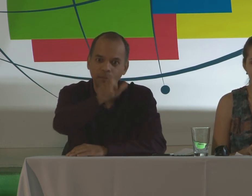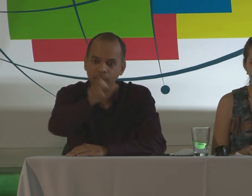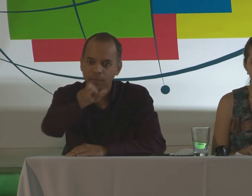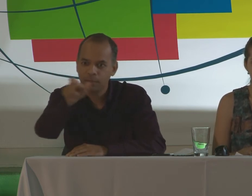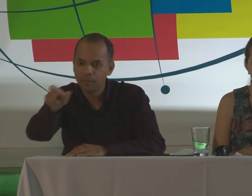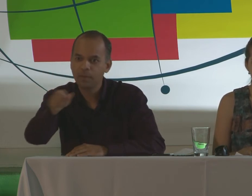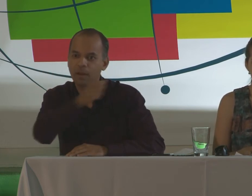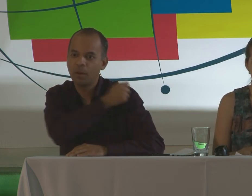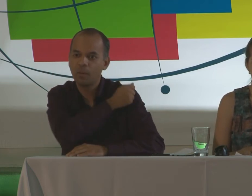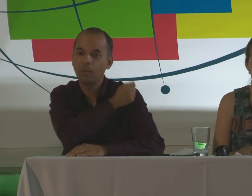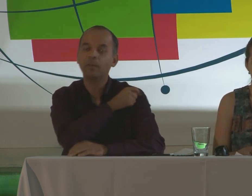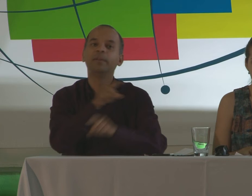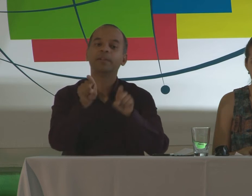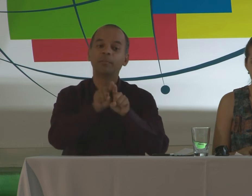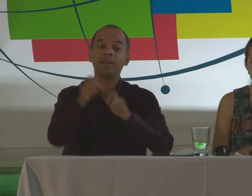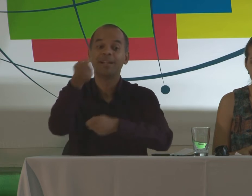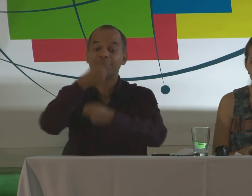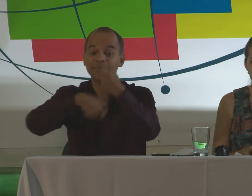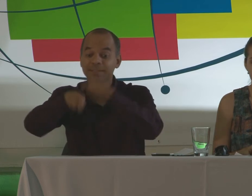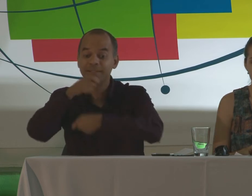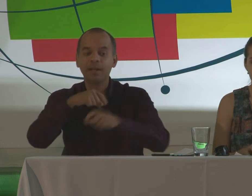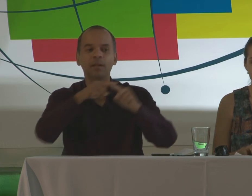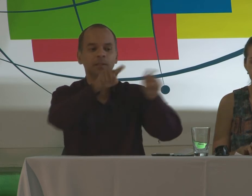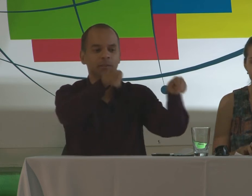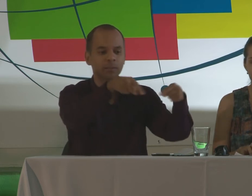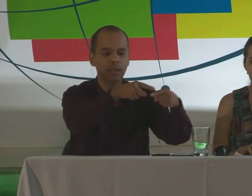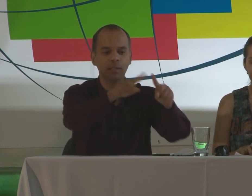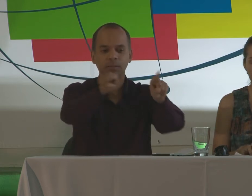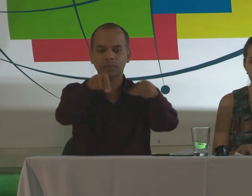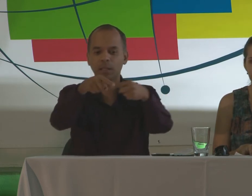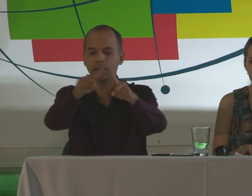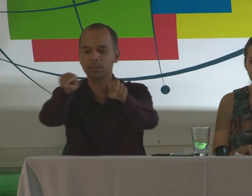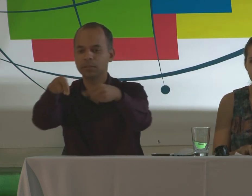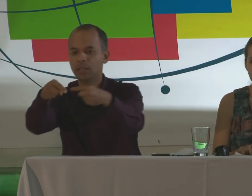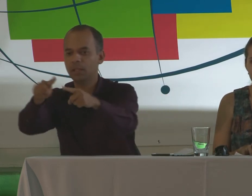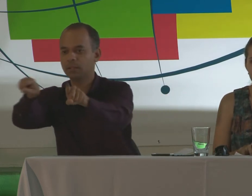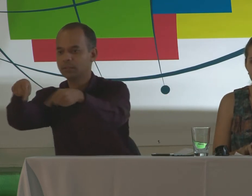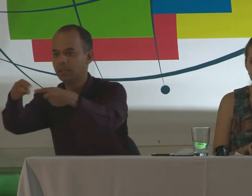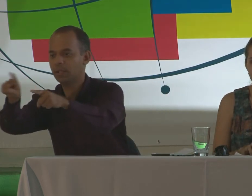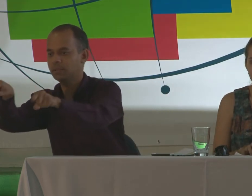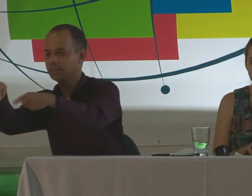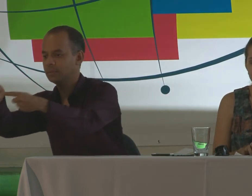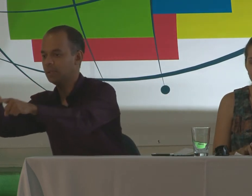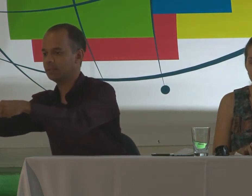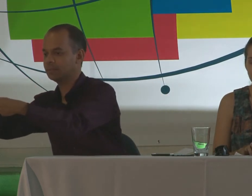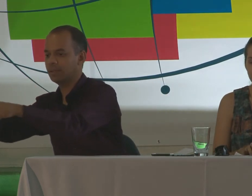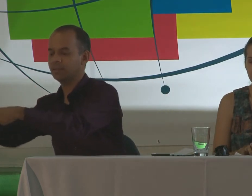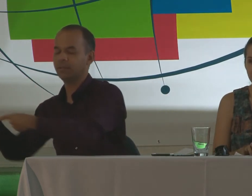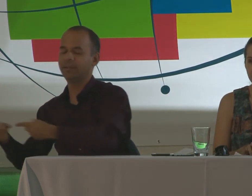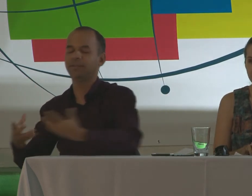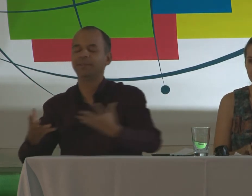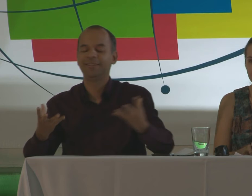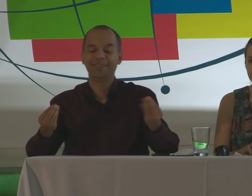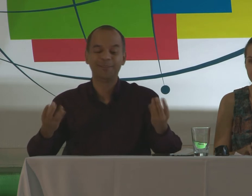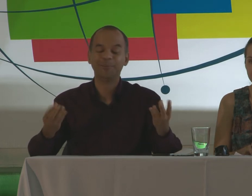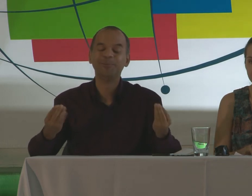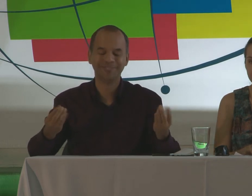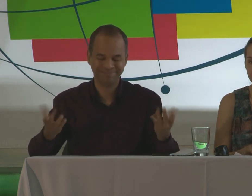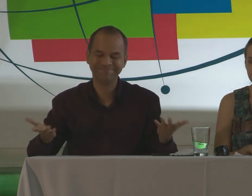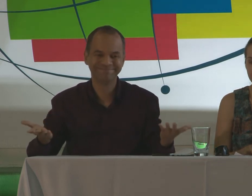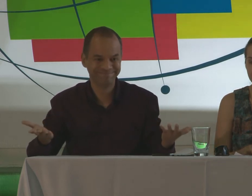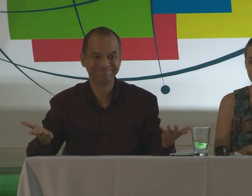por exemplo, que é uma coisa que às vezes não tinha antigamente, para pensar essas atividades para o aluno em sala de aula, dentro do contexto de cada um